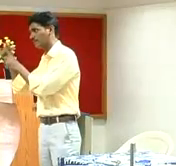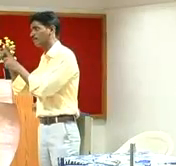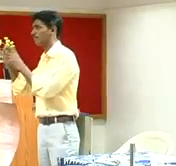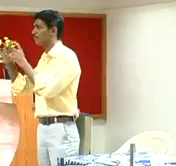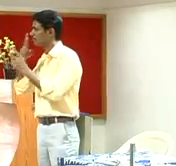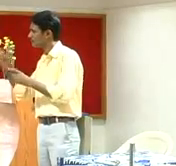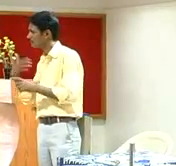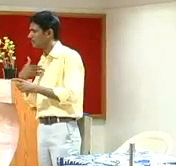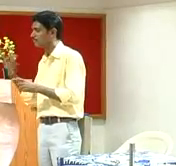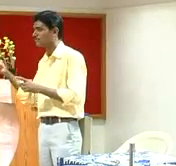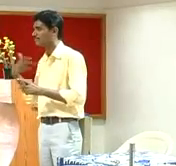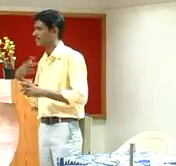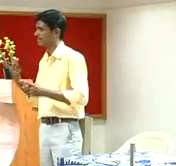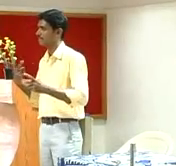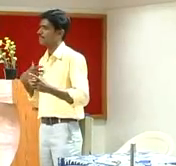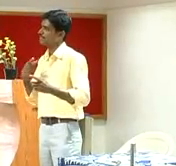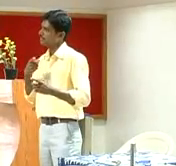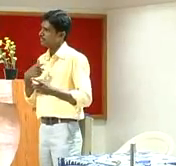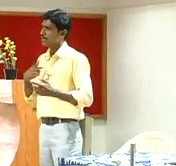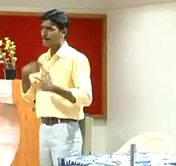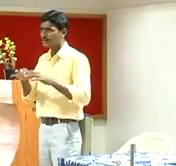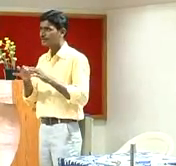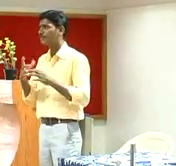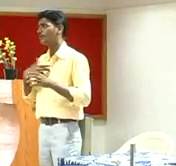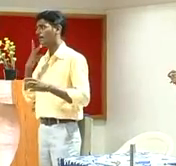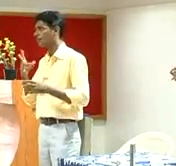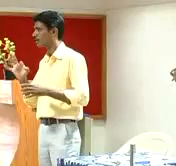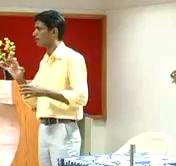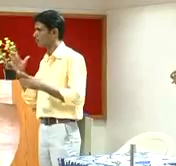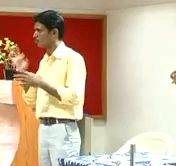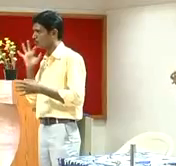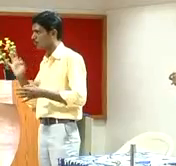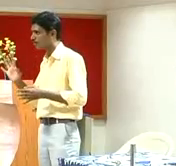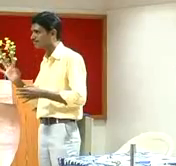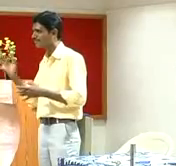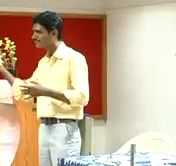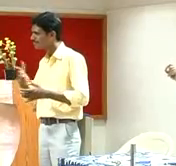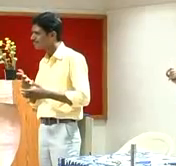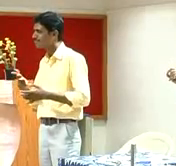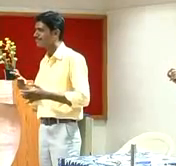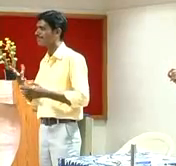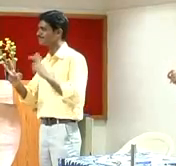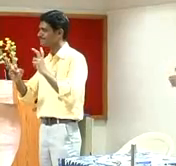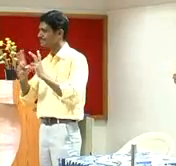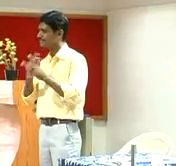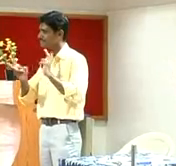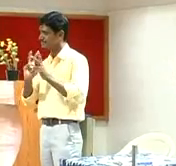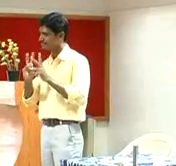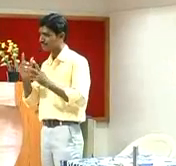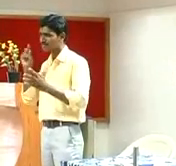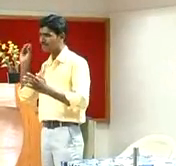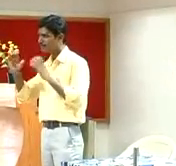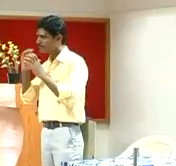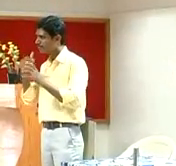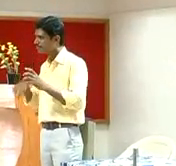हैं। मगर जो इम्पोर्टेंट पॉइंट है, ये जो नया ड्राफ्ट जो निकला अभी बातचीत उस पे चल रहा है,